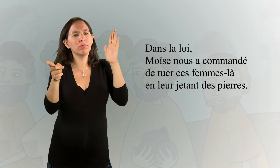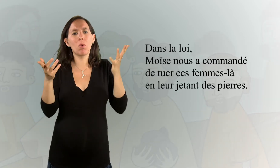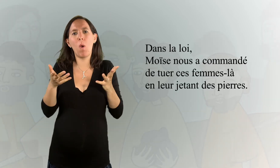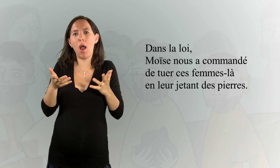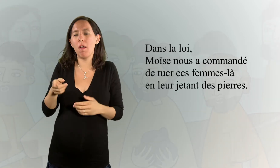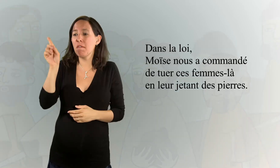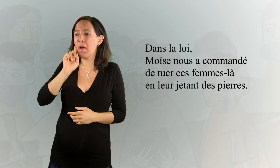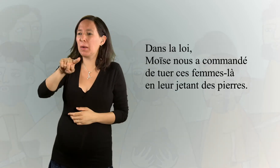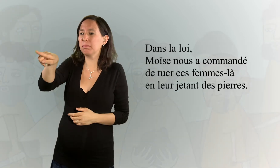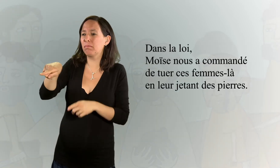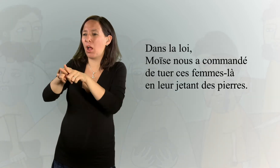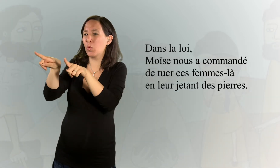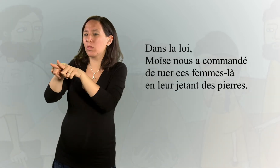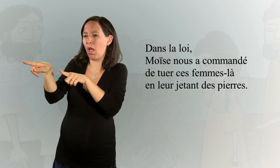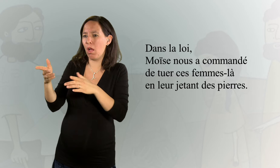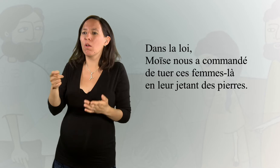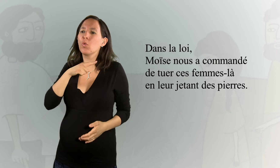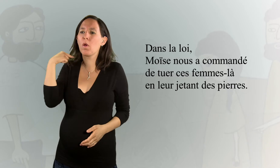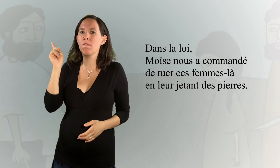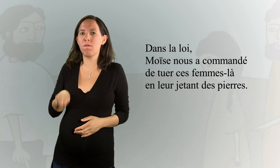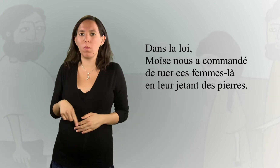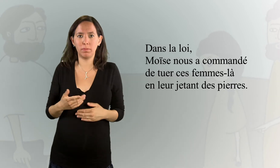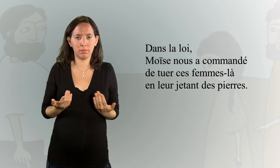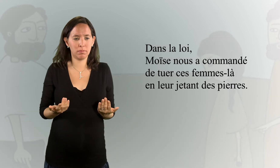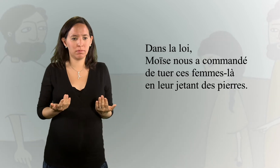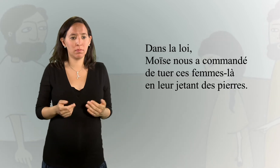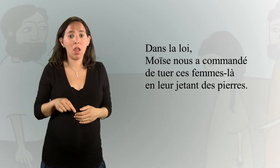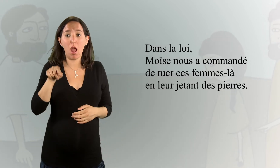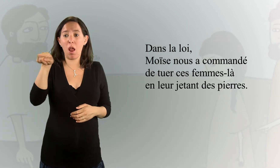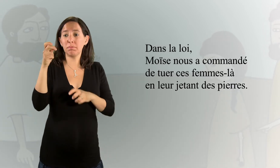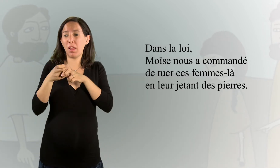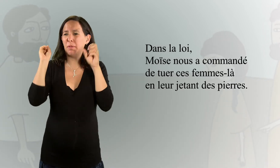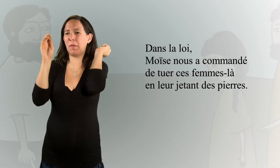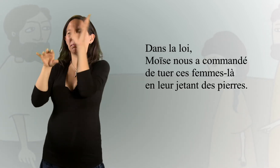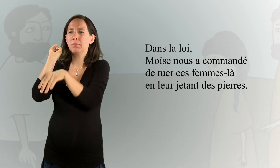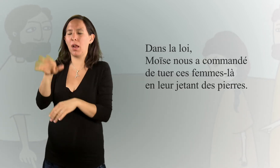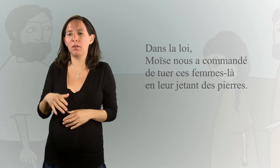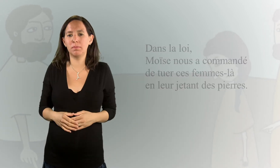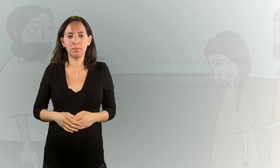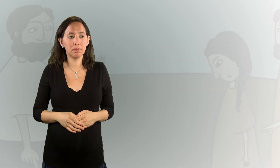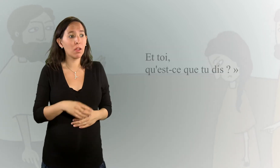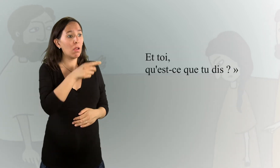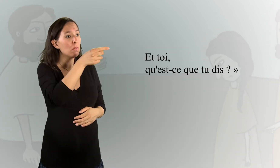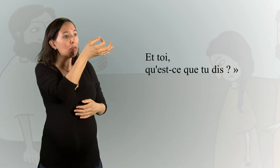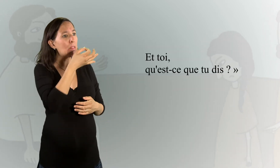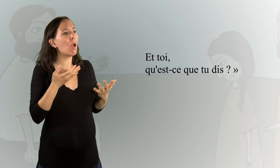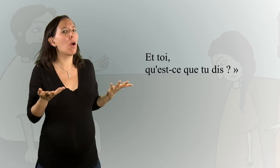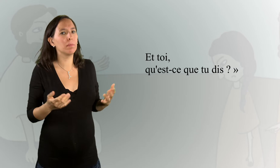nous a commandé de tuer ces femmes-là en leur jetant des pierres. Et toi, qu'est-ce que tu